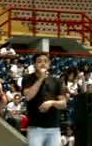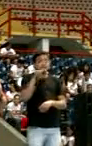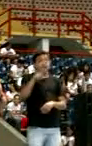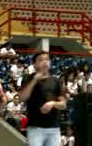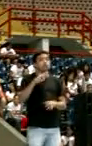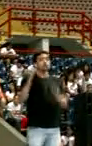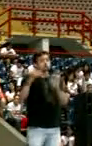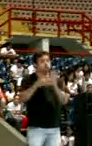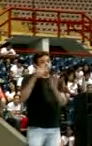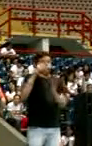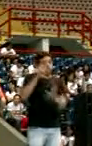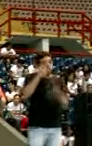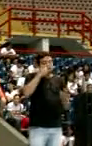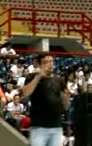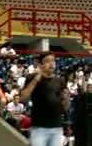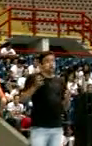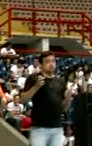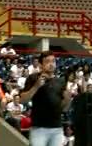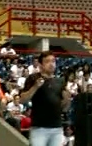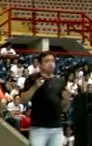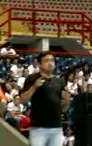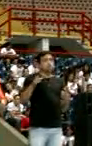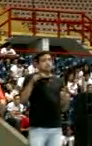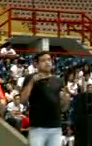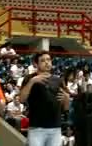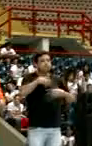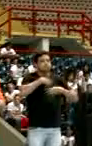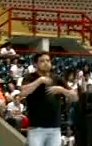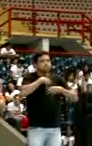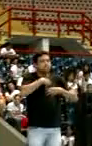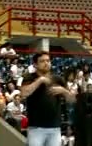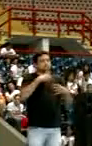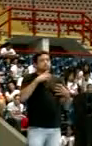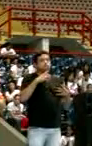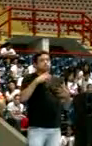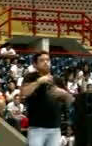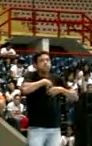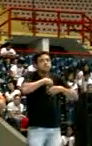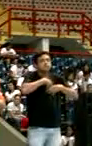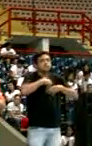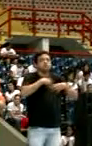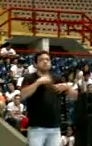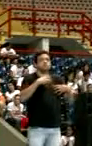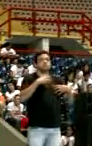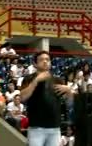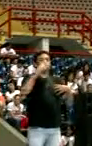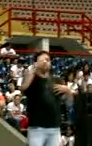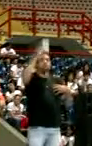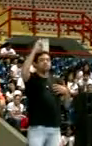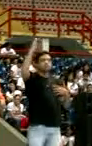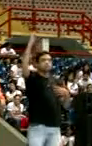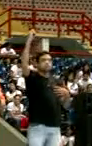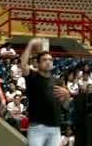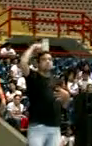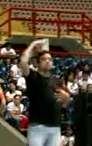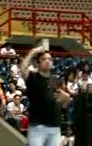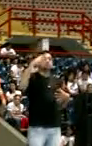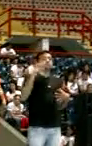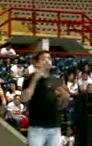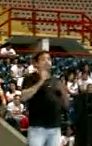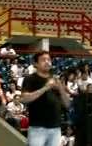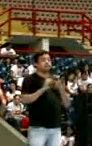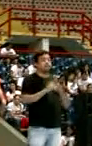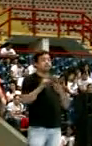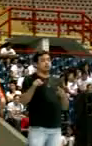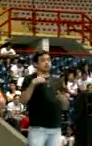que tudo leva a crer, era sensitiva, tinha uma hipersensibilidade espiritual, e